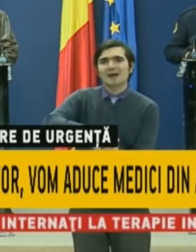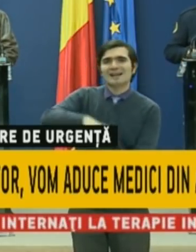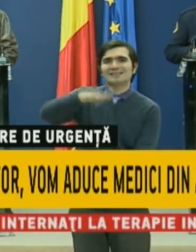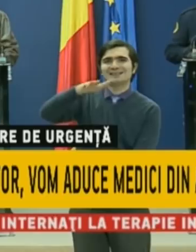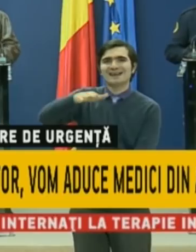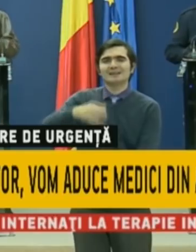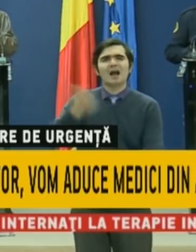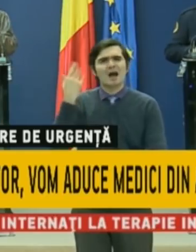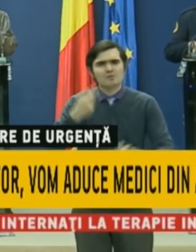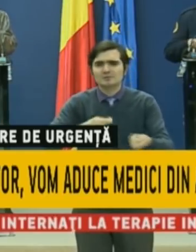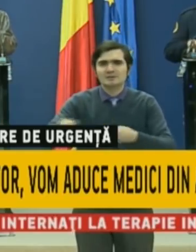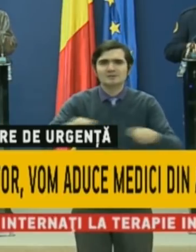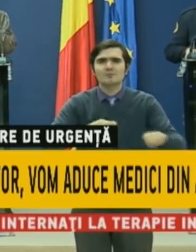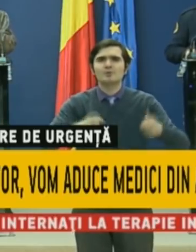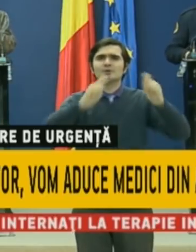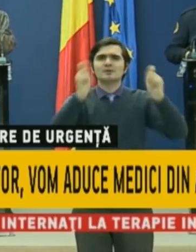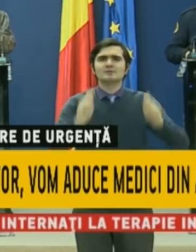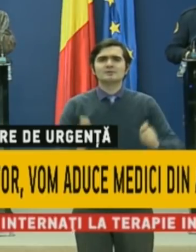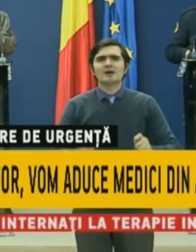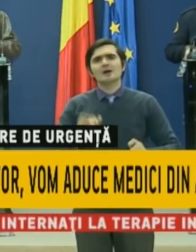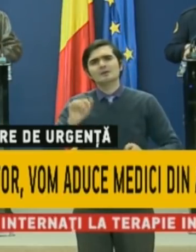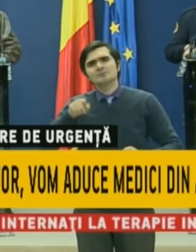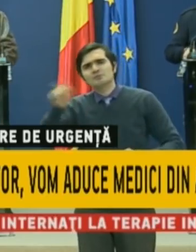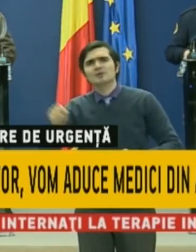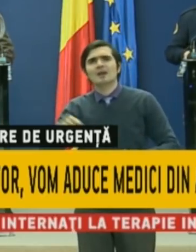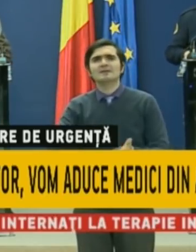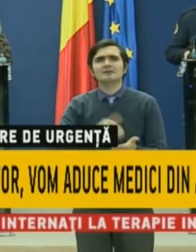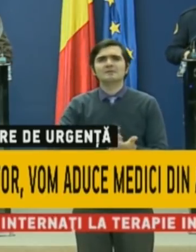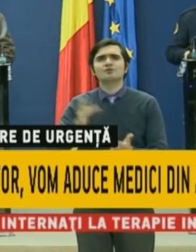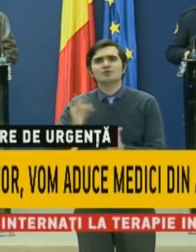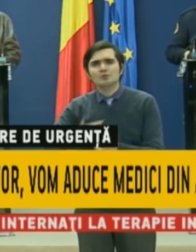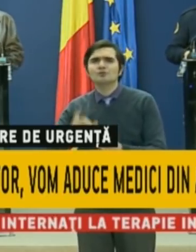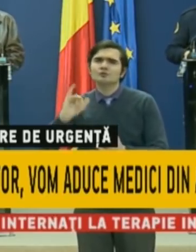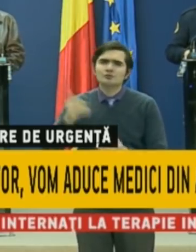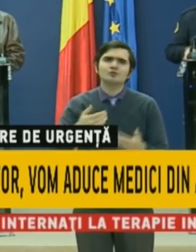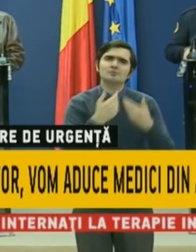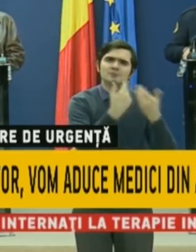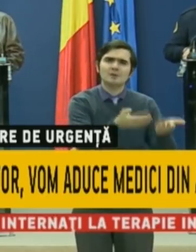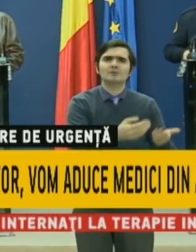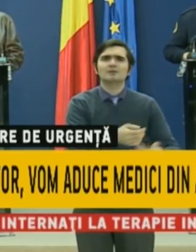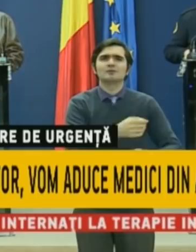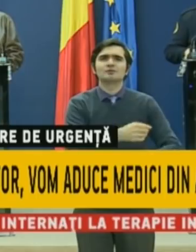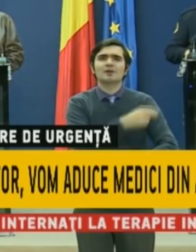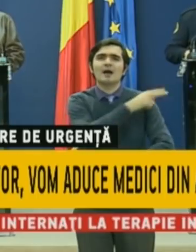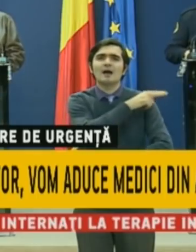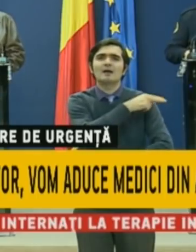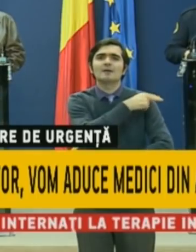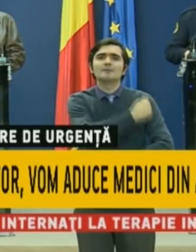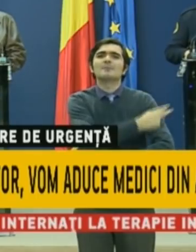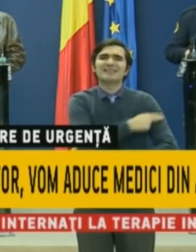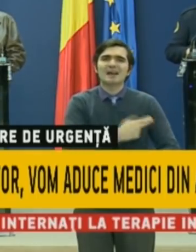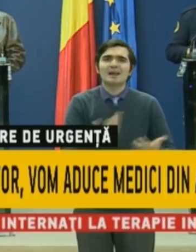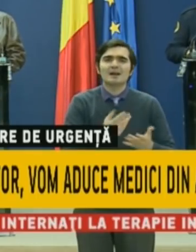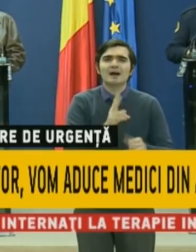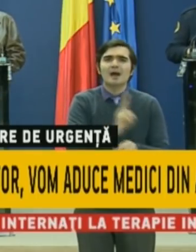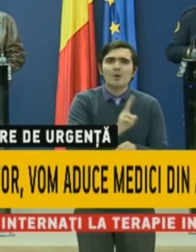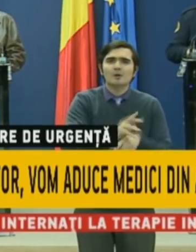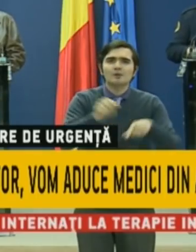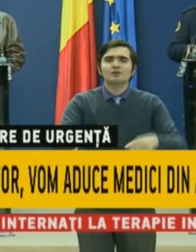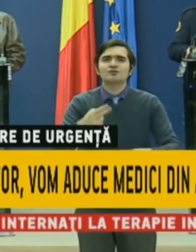fost distribuită în țară la nivelul și serviciilor de urgență și la nivelul spitalelor care îngrijesc astfel de